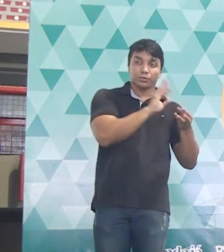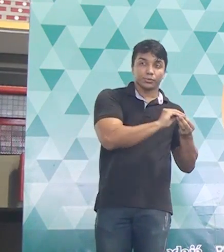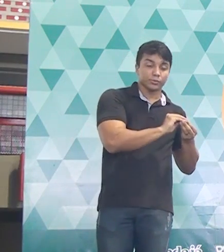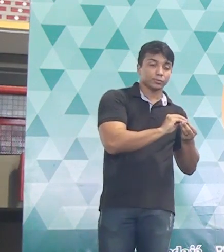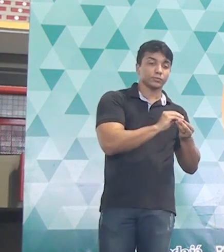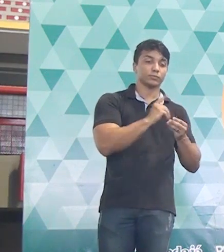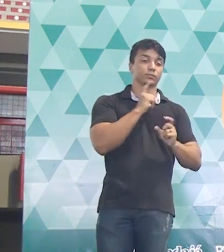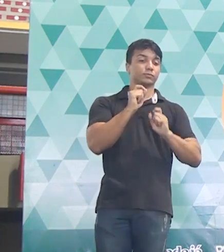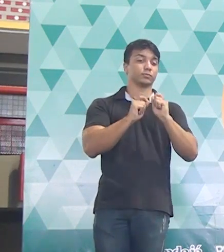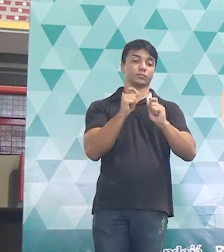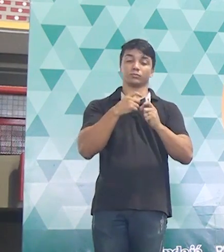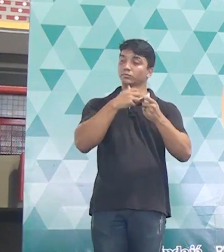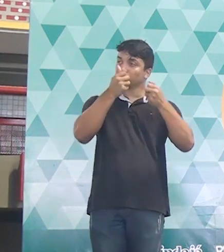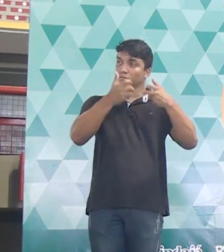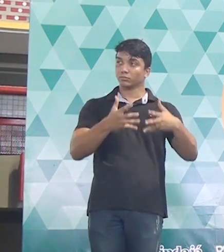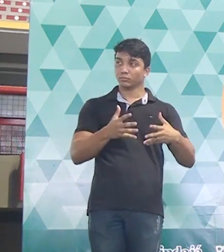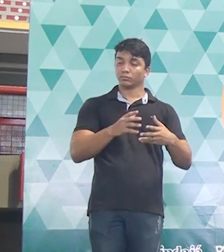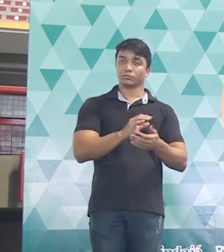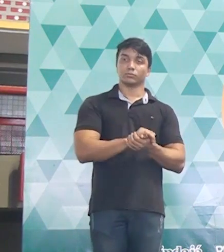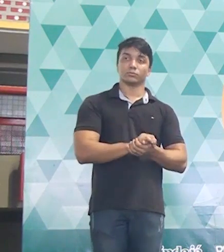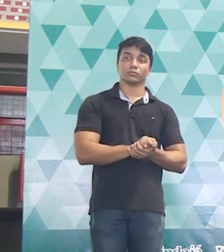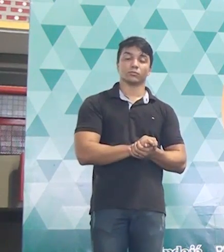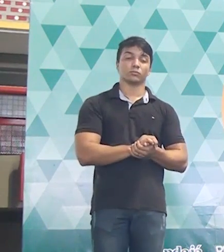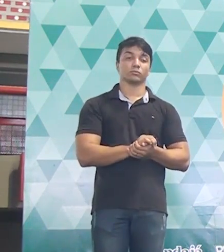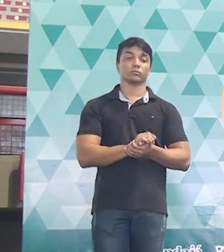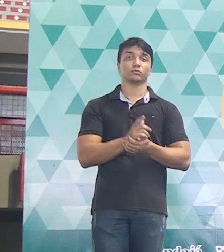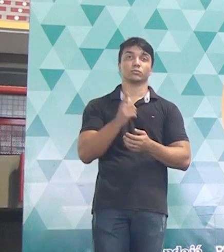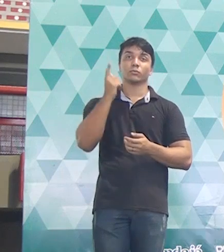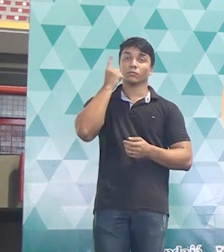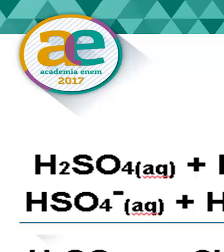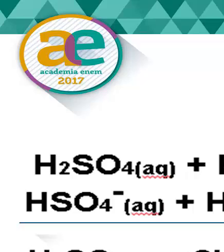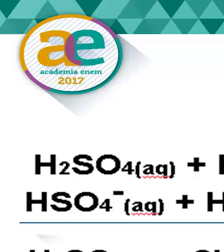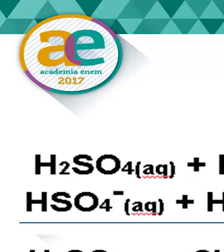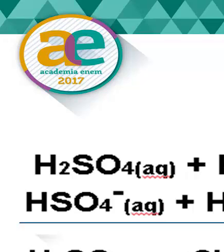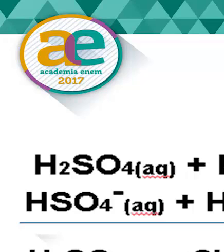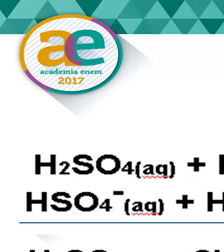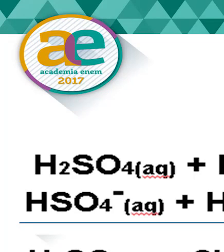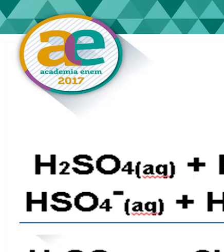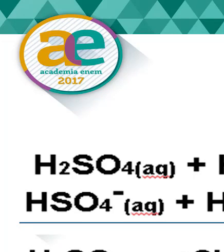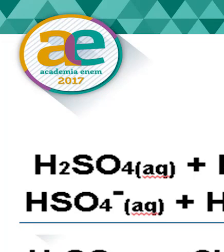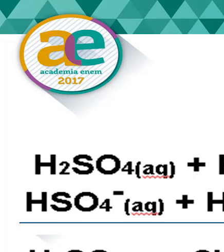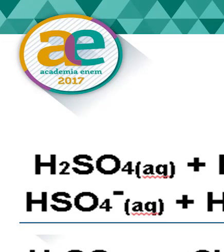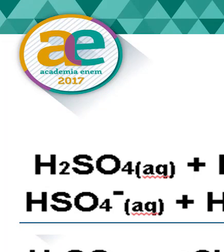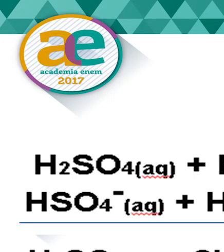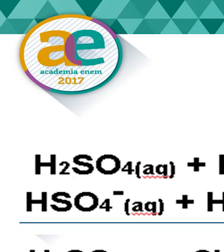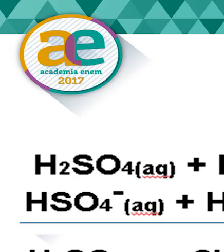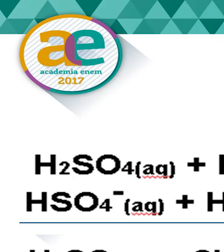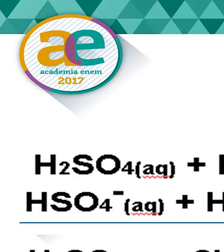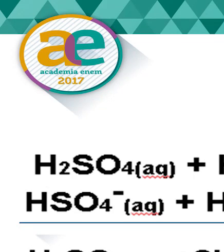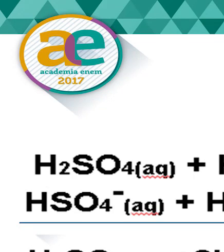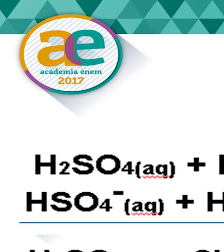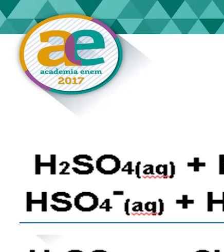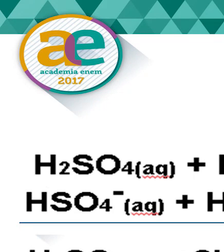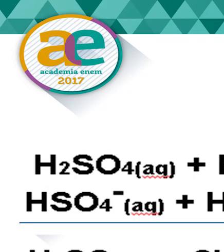teoria, mas que eu vou fazer dentro dessa questão. Você está vendo que esse ácido sulfúrico tem 2 hidrogênios